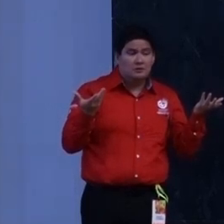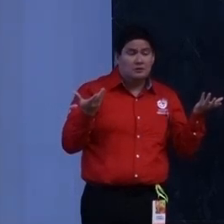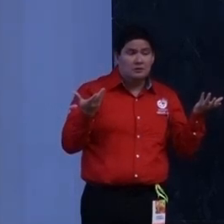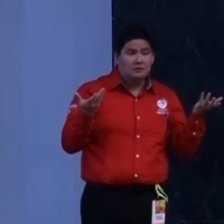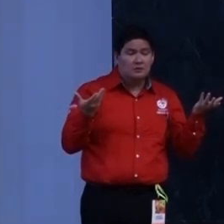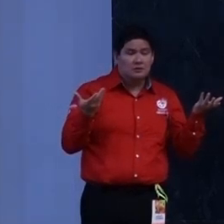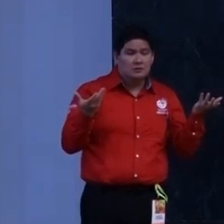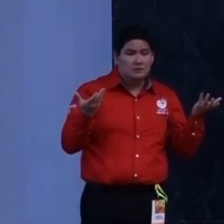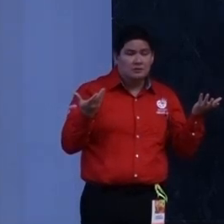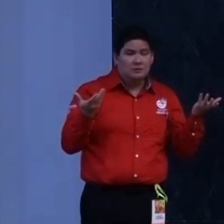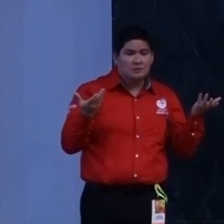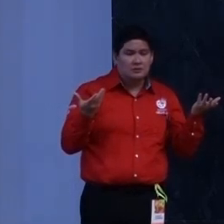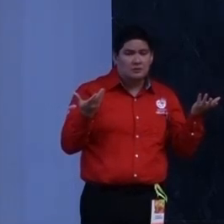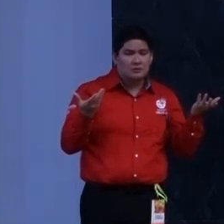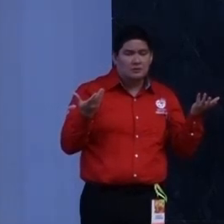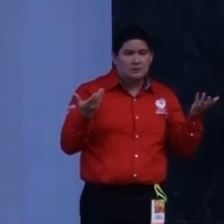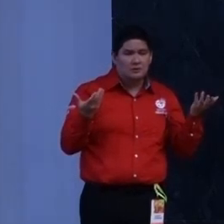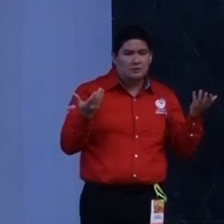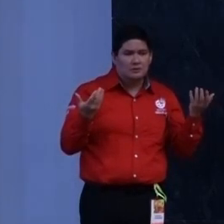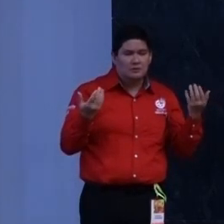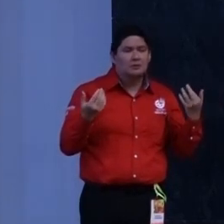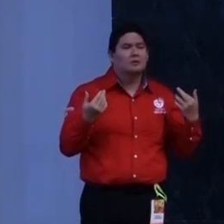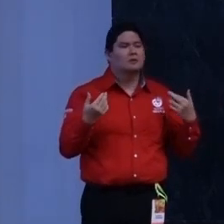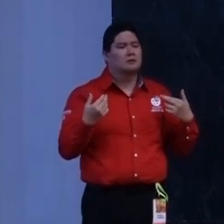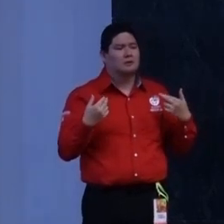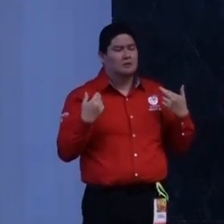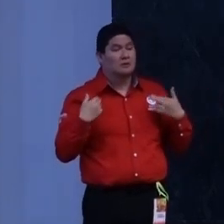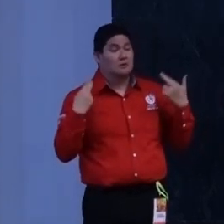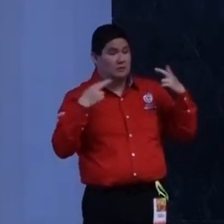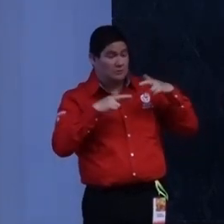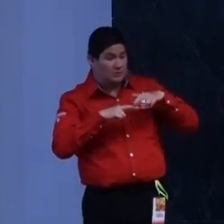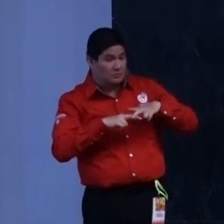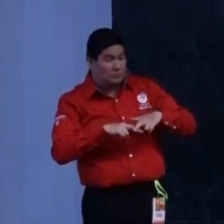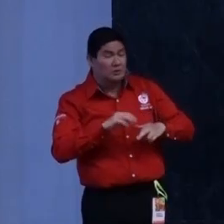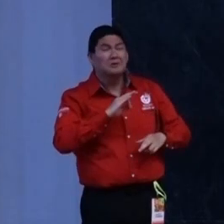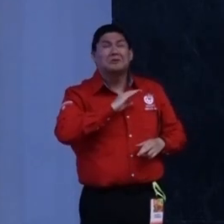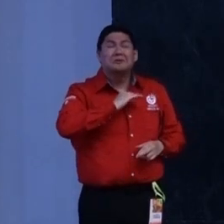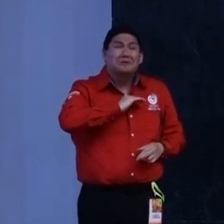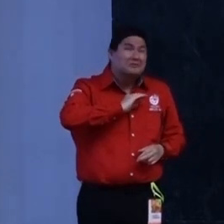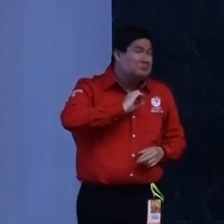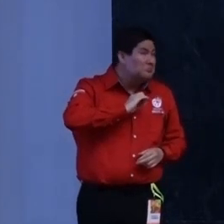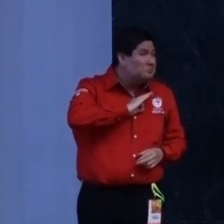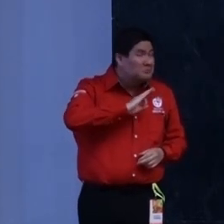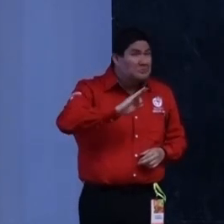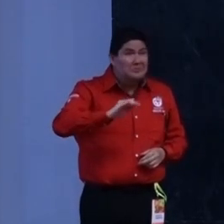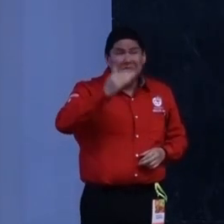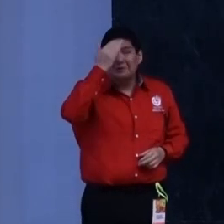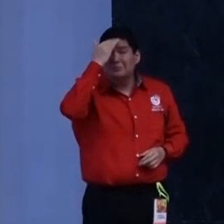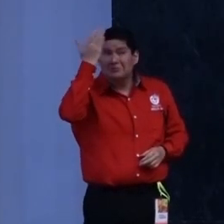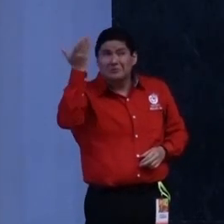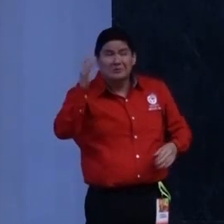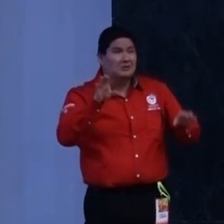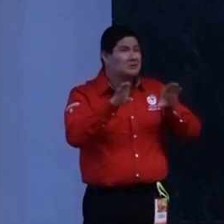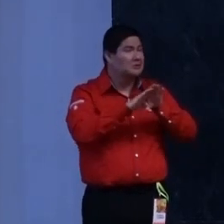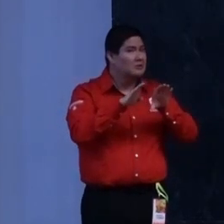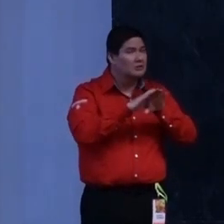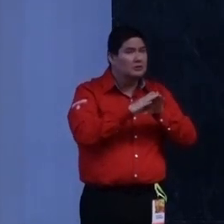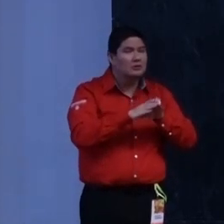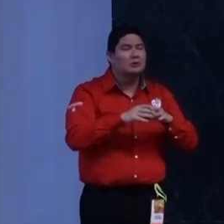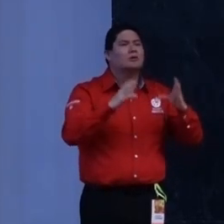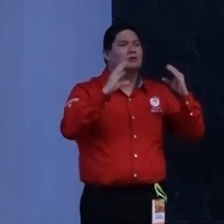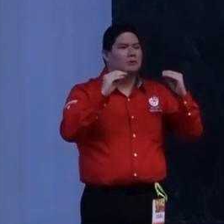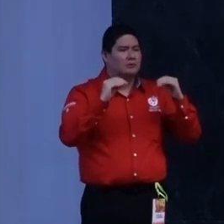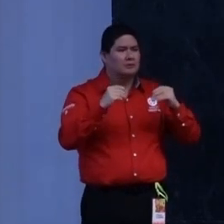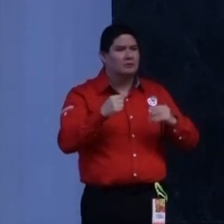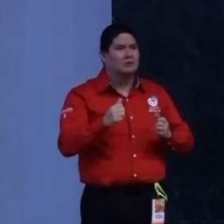Mi profe se las está intentando ingeniar para darle clases a este chico. Conmigo no